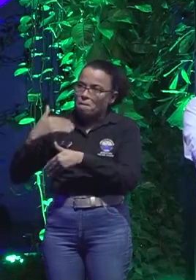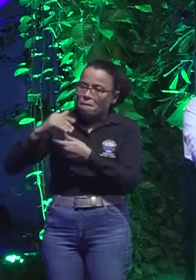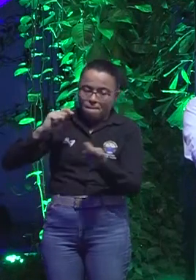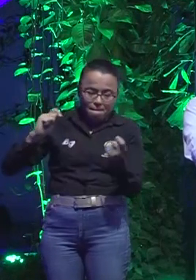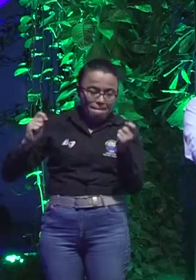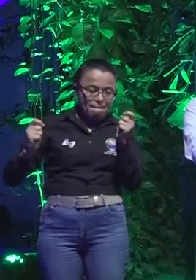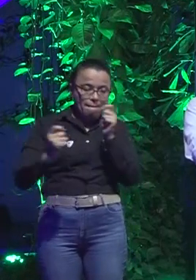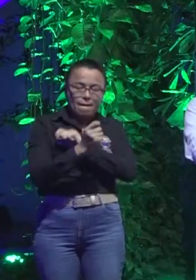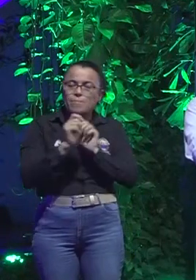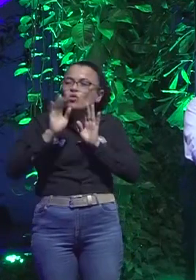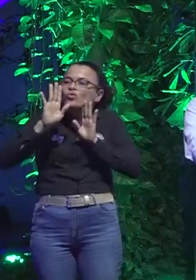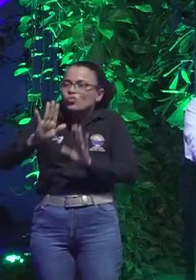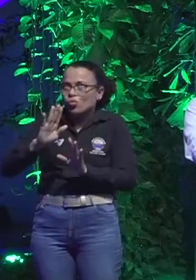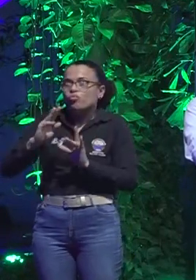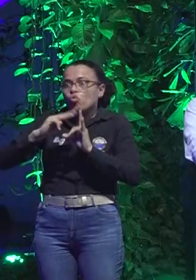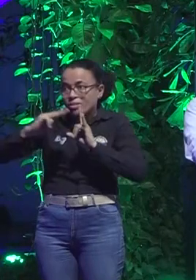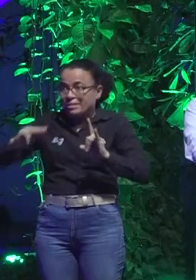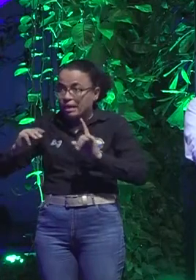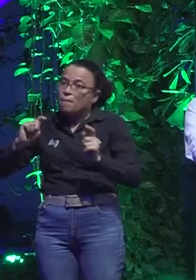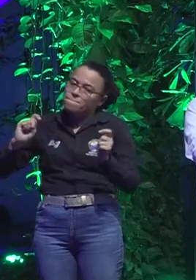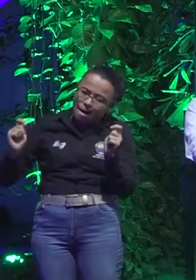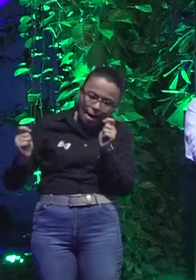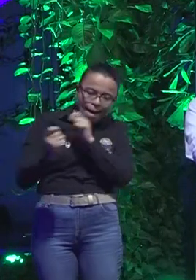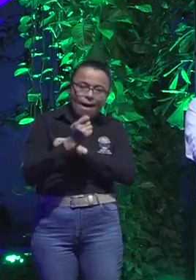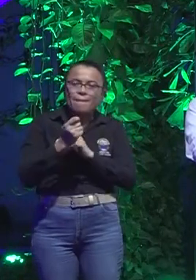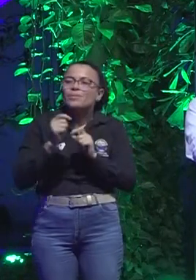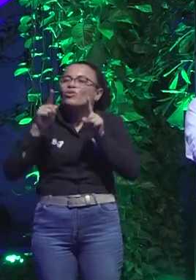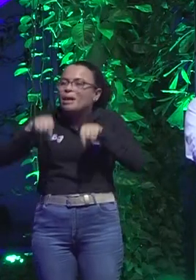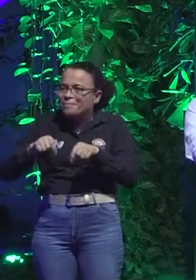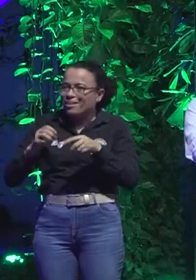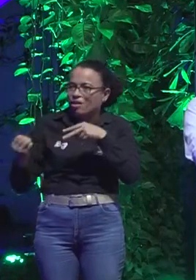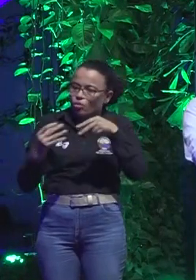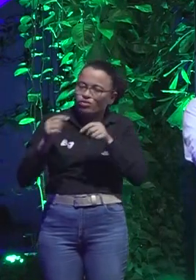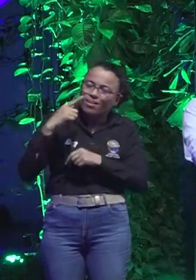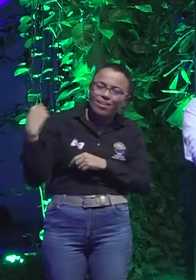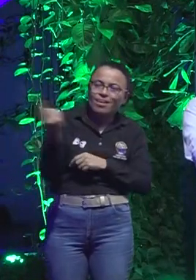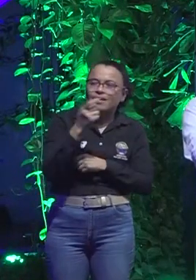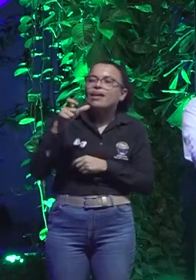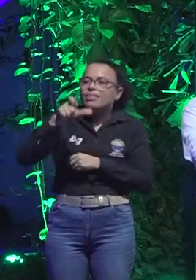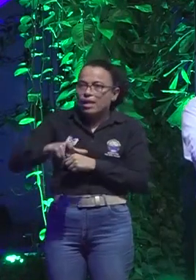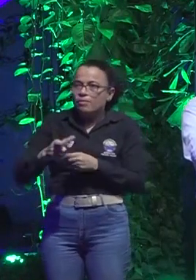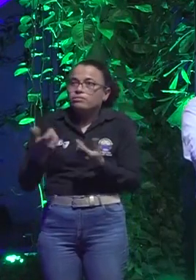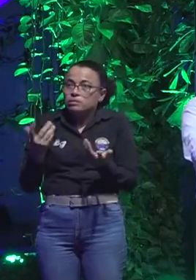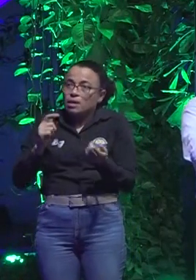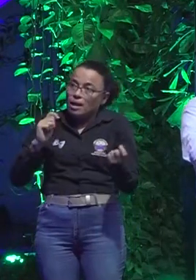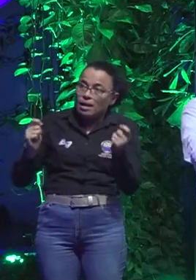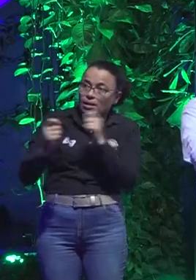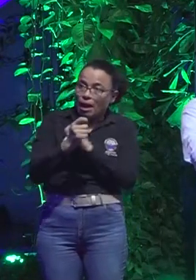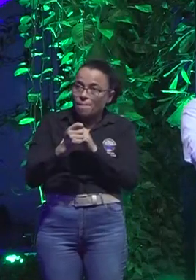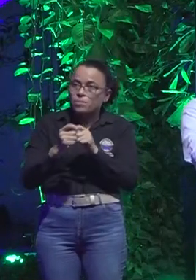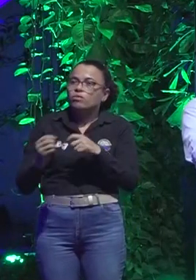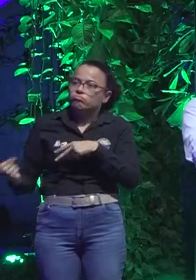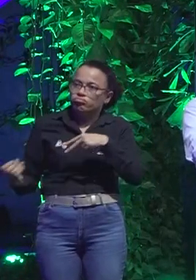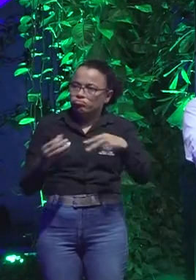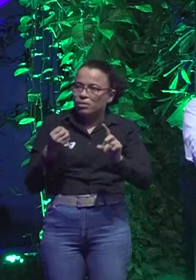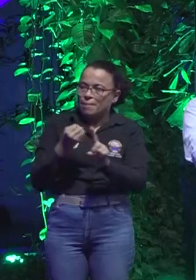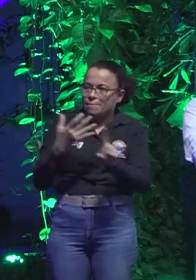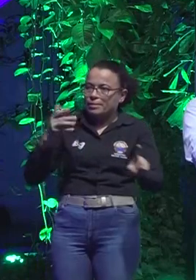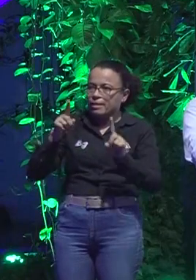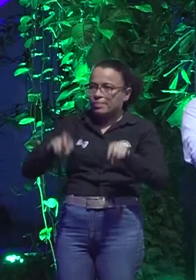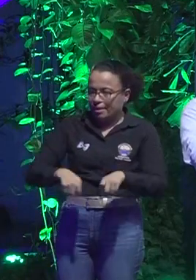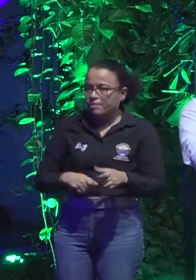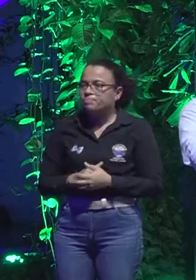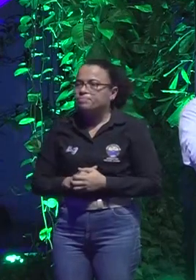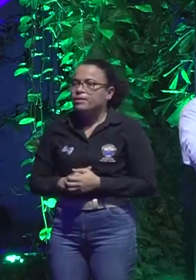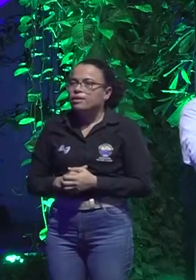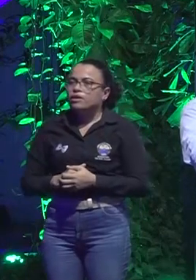Magdalena, en general la educación y la universidad tiene que dar respuesta. Yo el viernes pasado en el evento de profesores me tomé la licencia